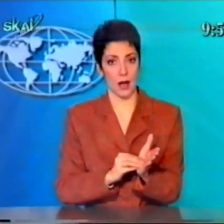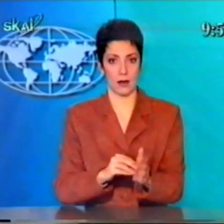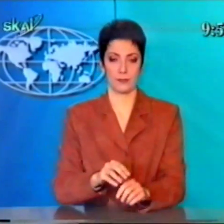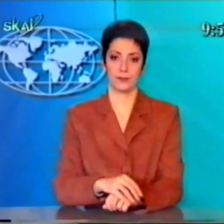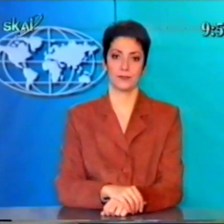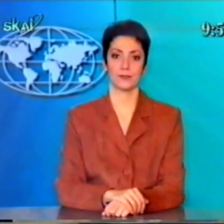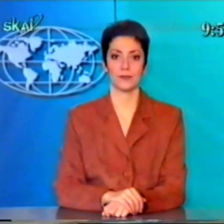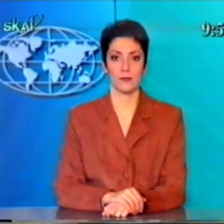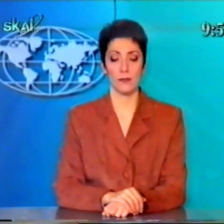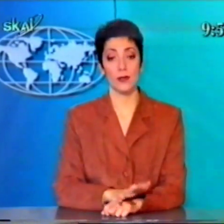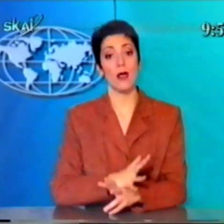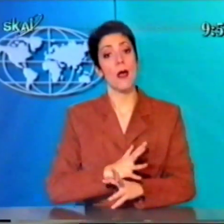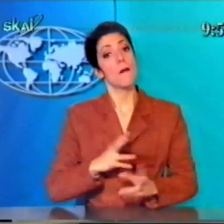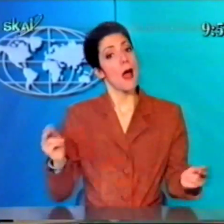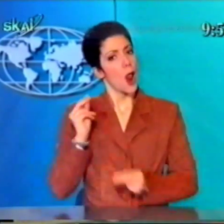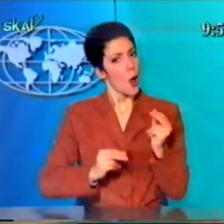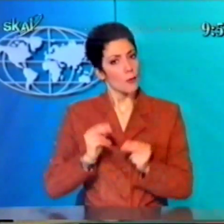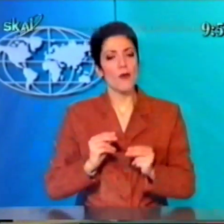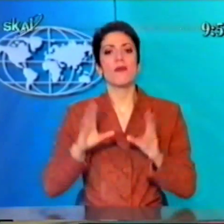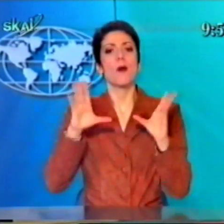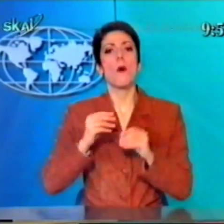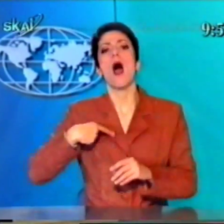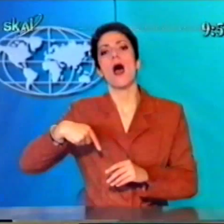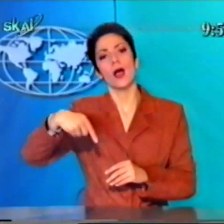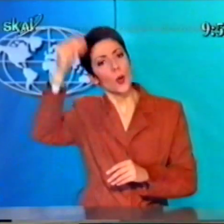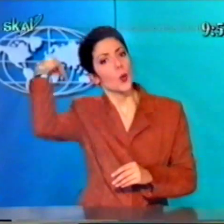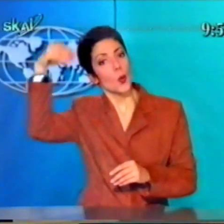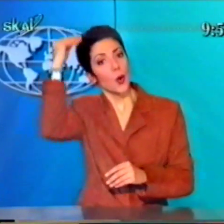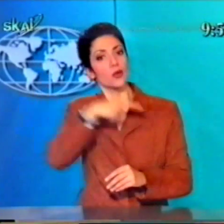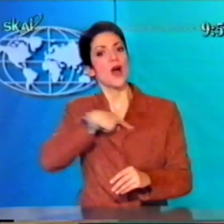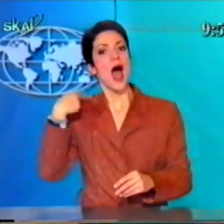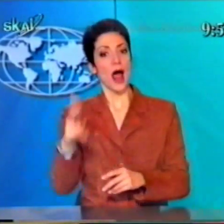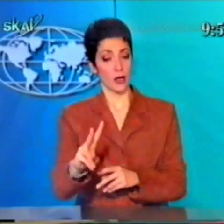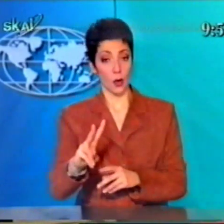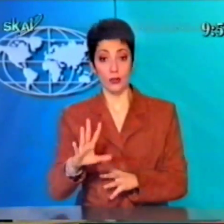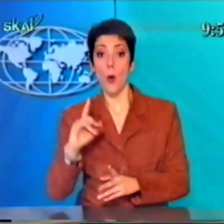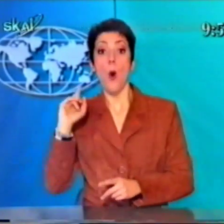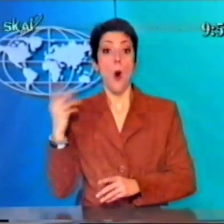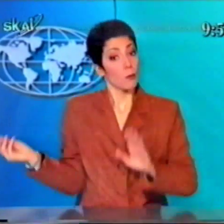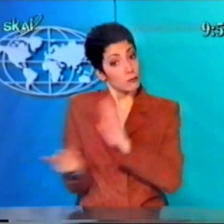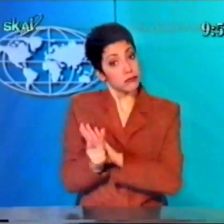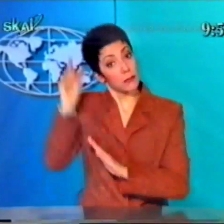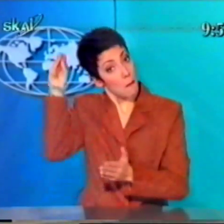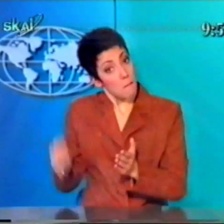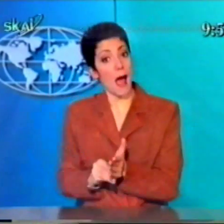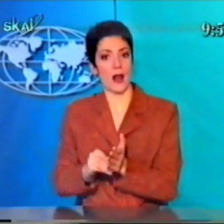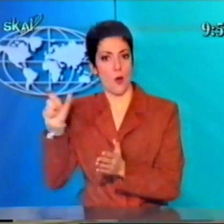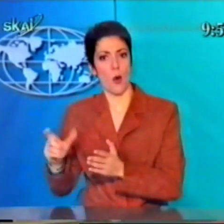Θρίλερ γύρω από την υπόθεση Αμπντουλάχο Τσαλάν και το ενδεχόμενο αφιξής του στην Ελλάδα. Η ελληνική κυβέρνηση διέψευσε ότι ο